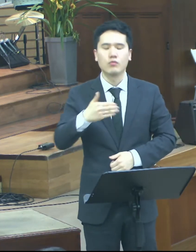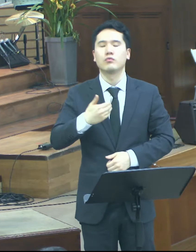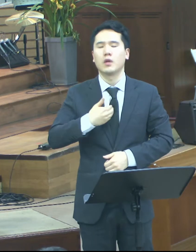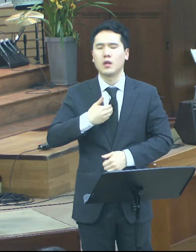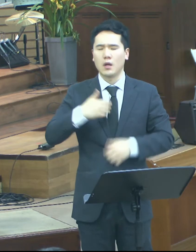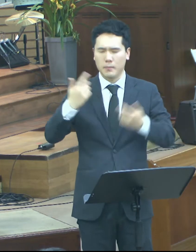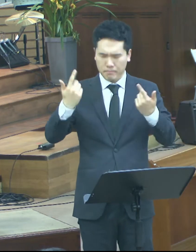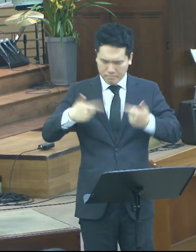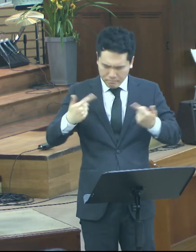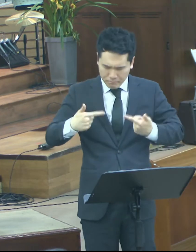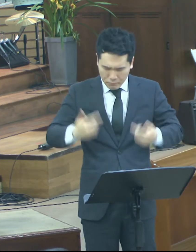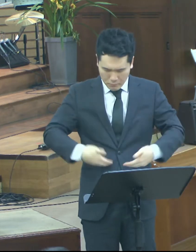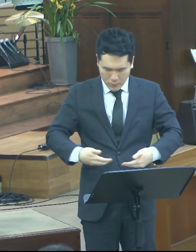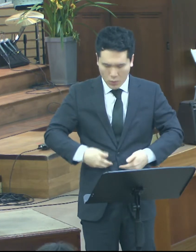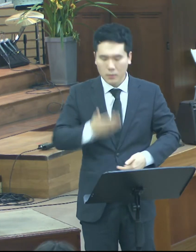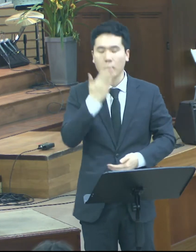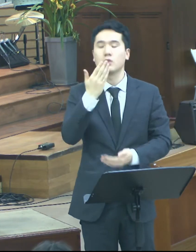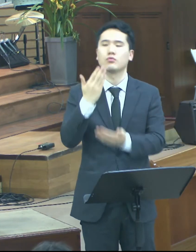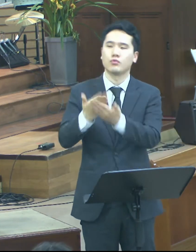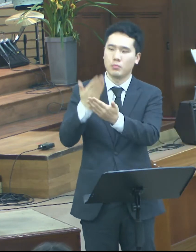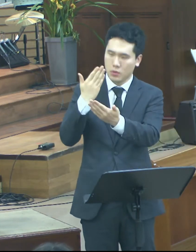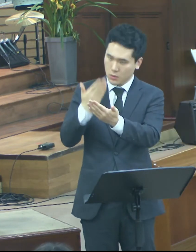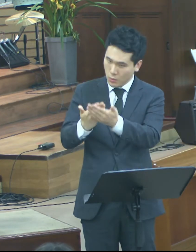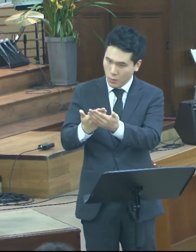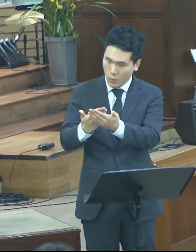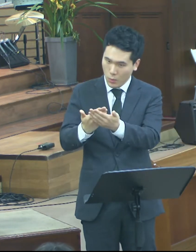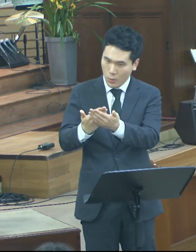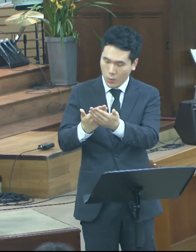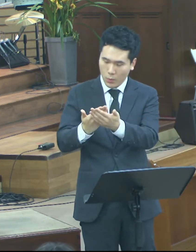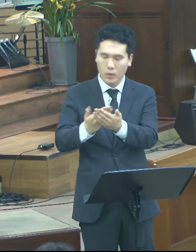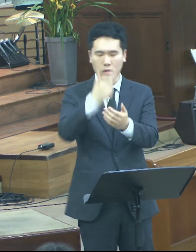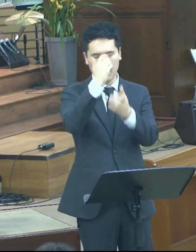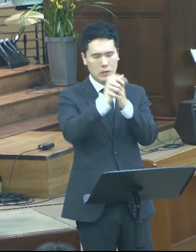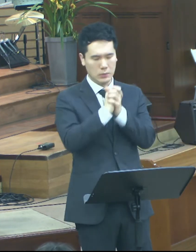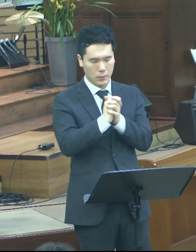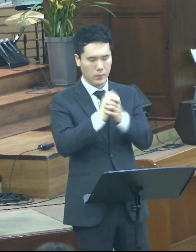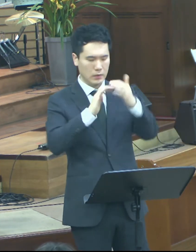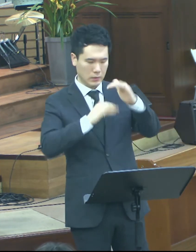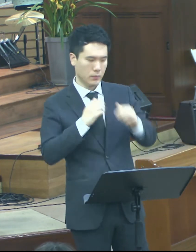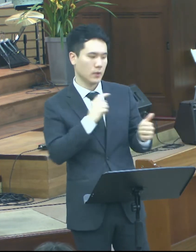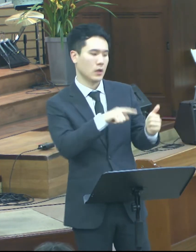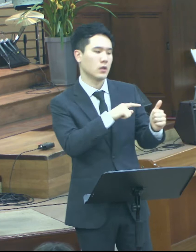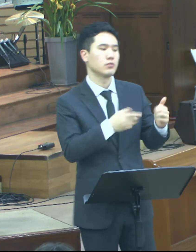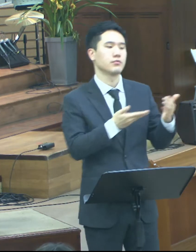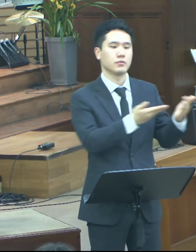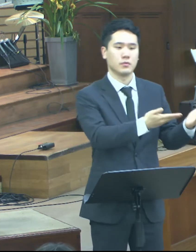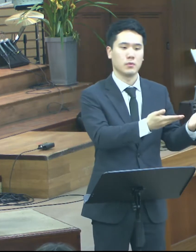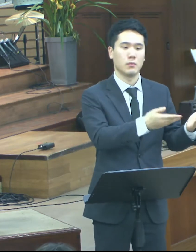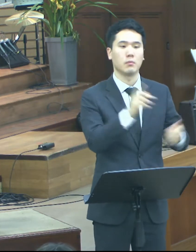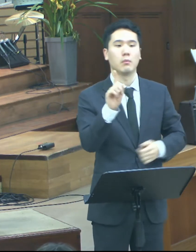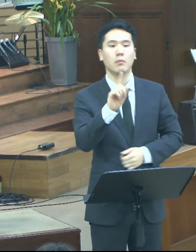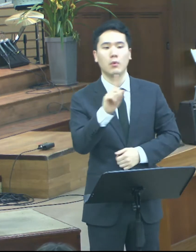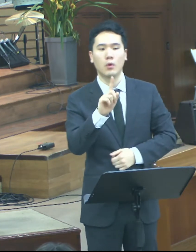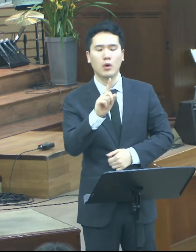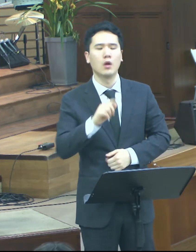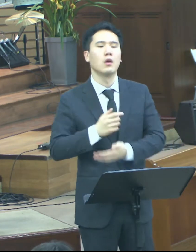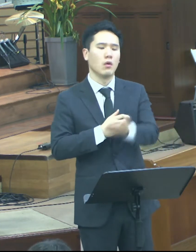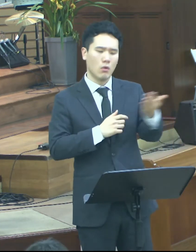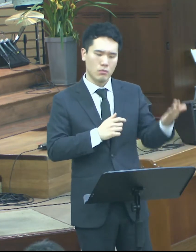가르친 것을 보면 우리의 사는 문제에 대해서 주님은 관심을 갖고 계시고 돕기를 원하는